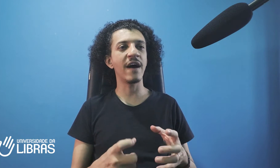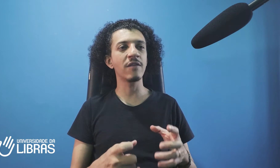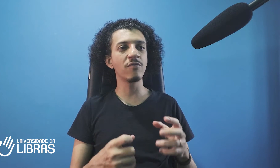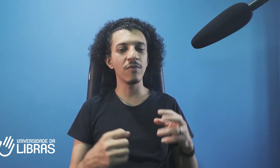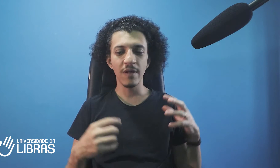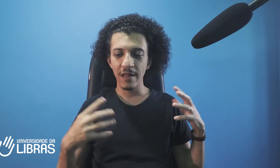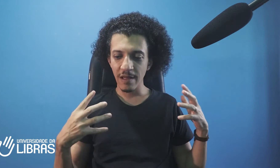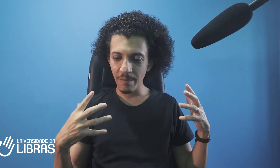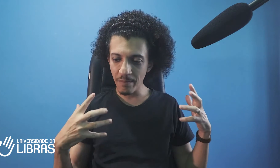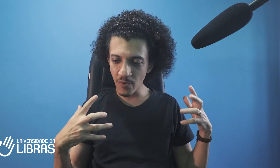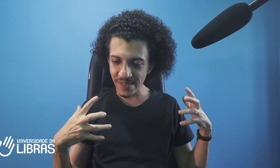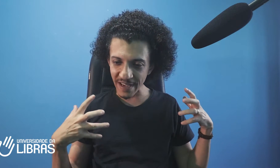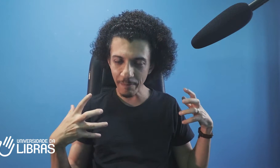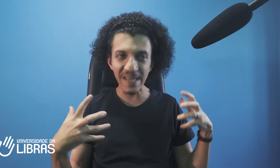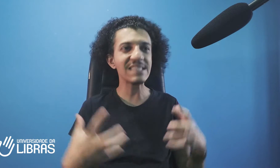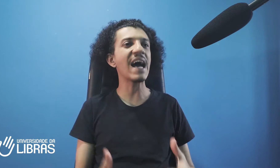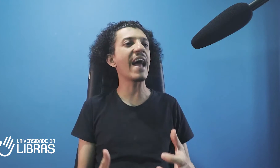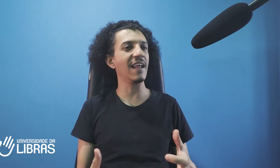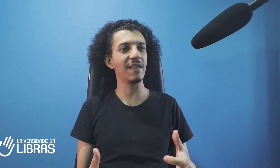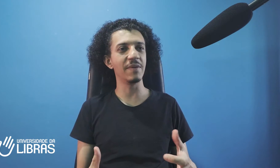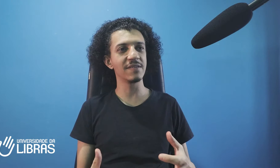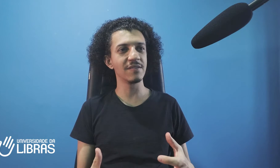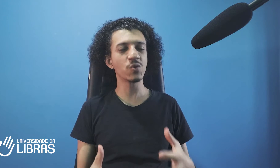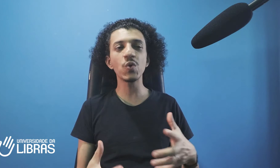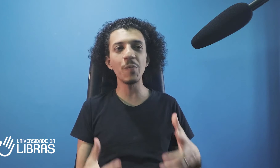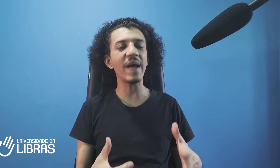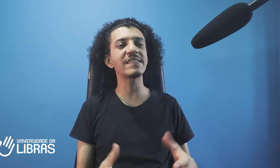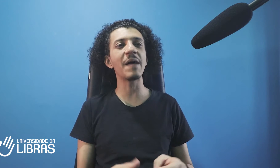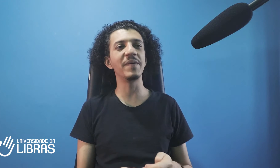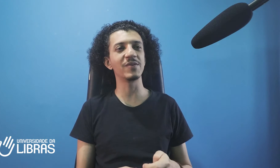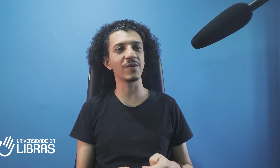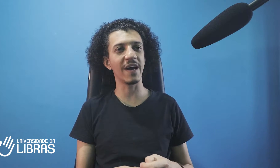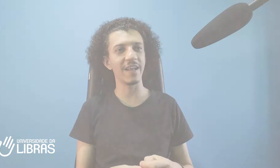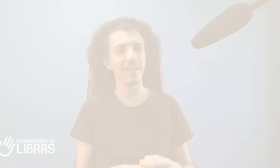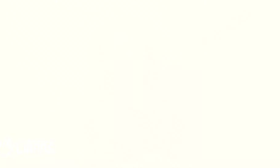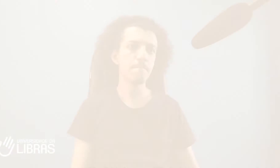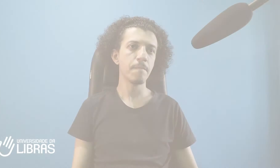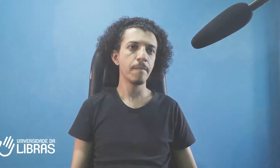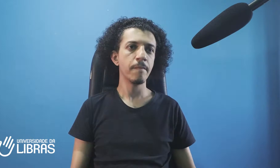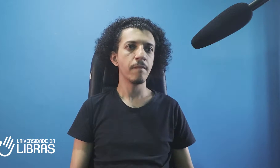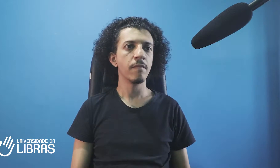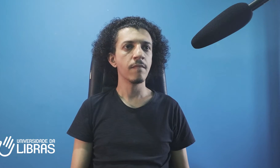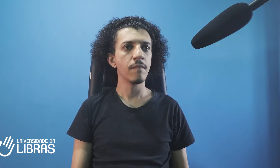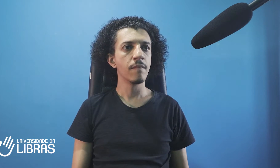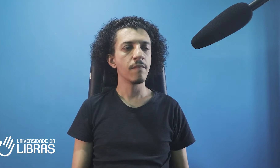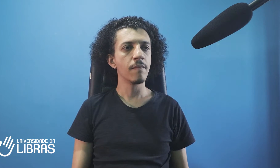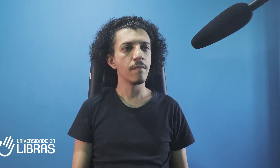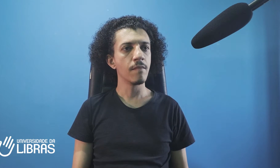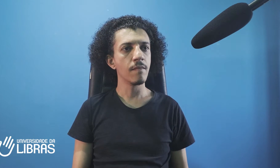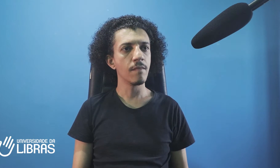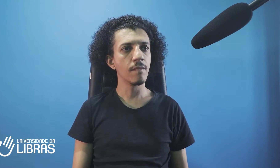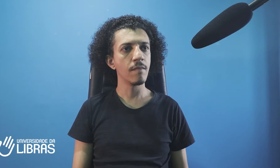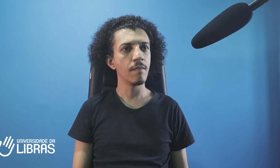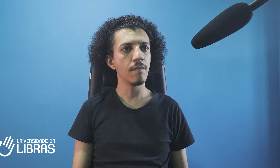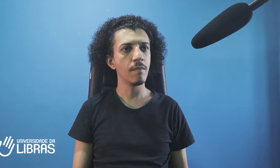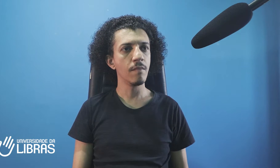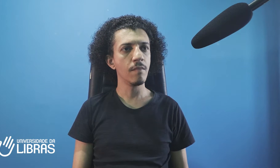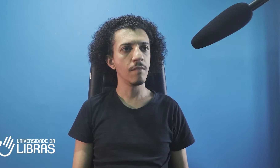de fato consegue pensar em Libras o surdo percebe isso cara você é um dia você sentir